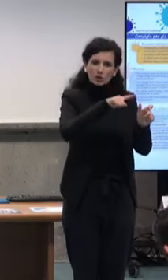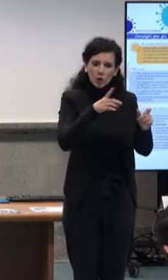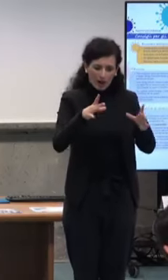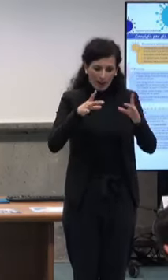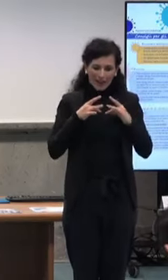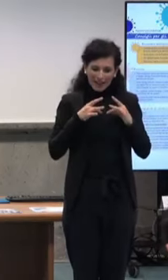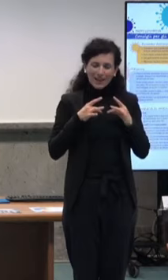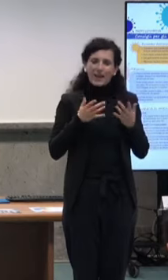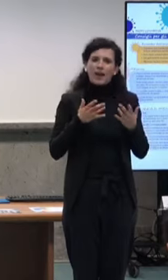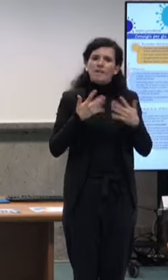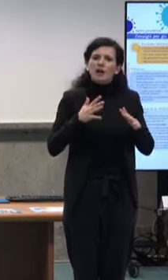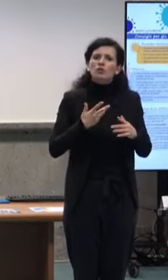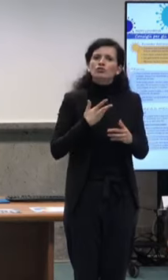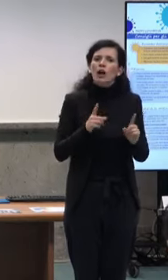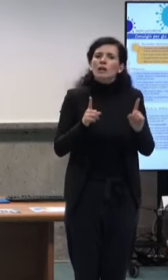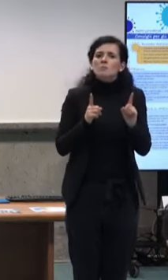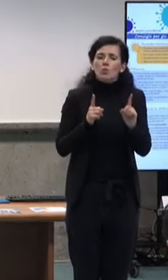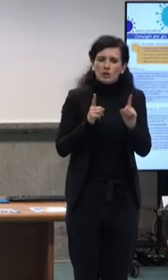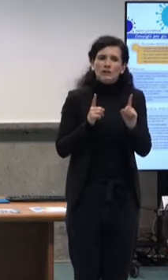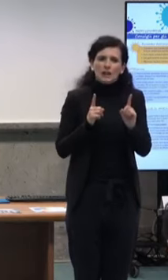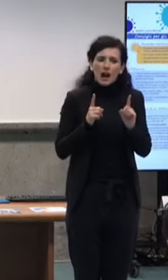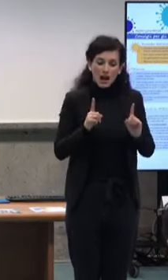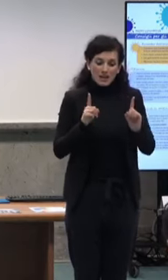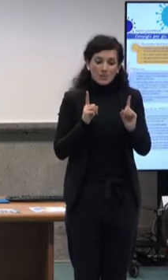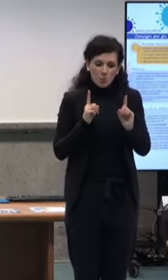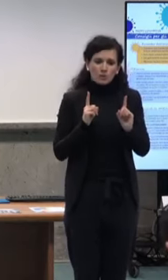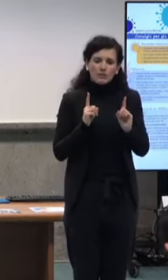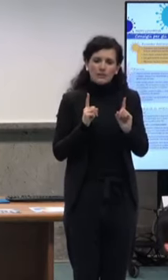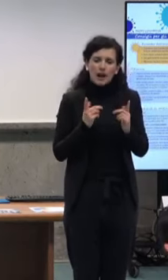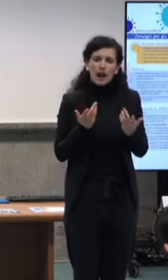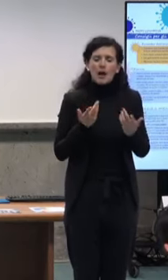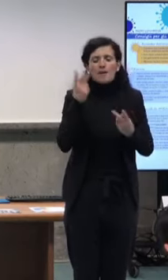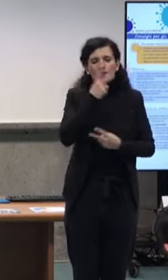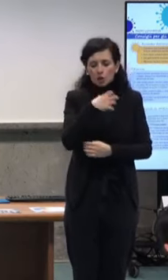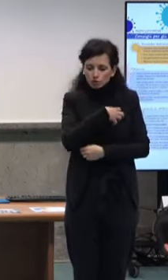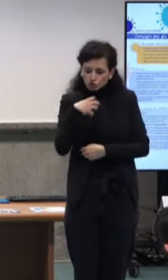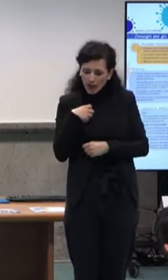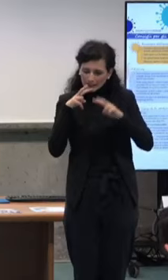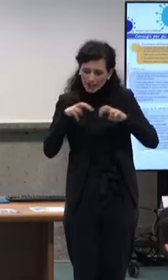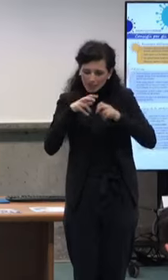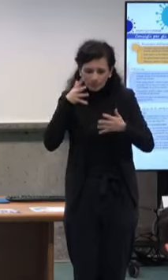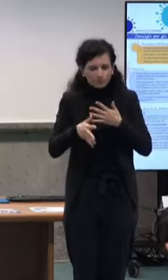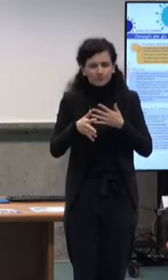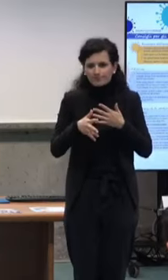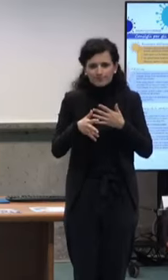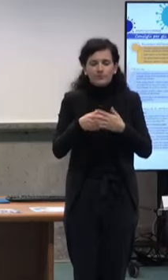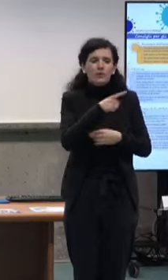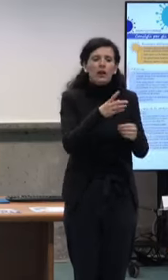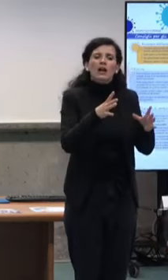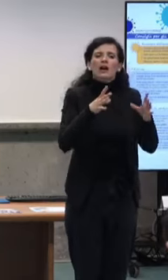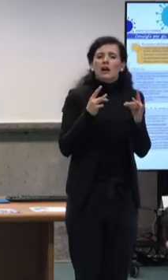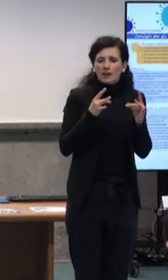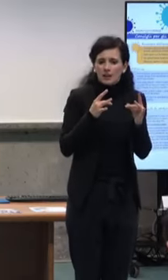linea del tutto teorica perché anche qui non abbiamo conoscenza approfondita e finale sono immuni dalla recidiva e